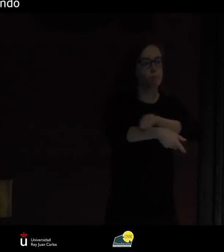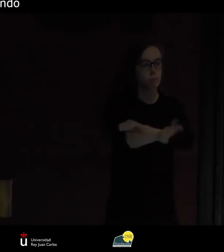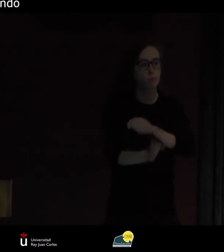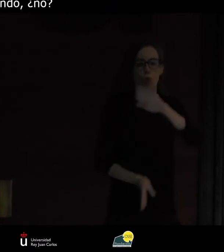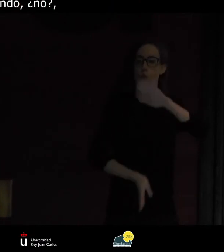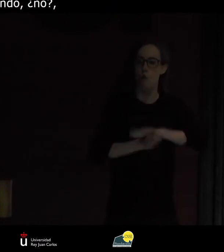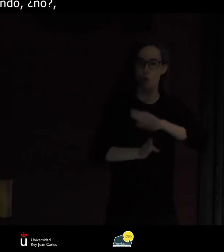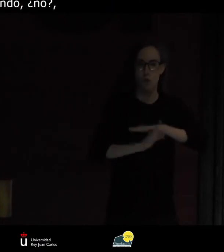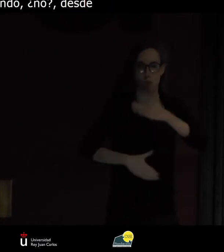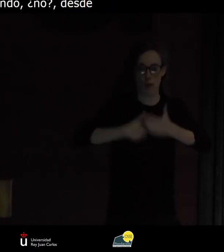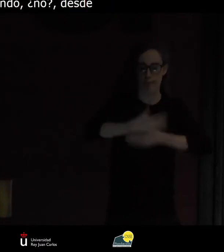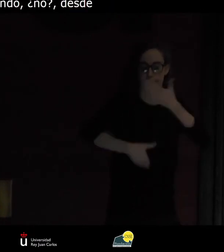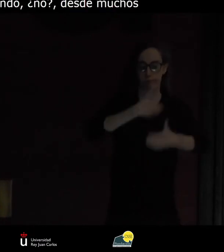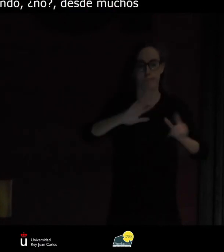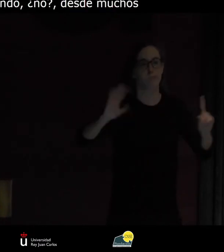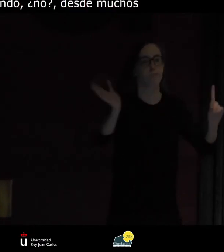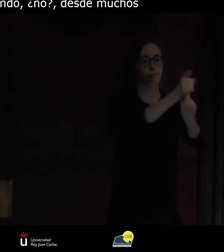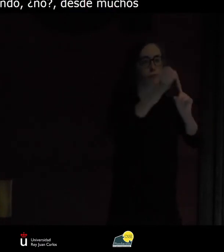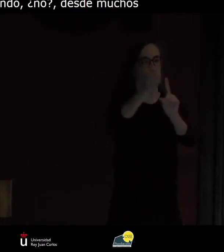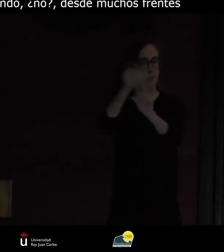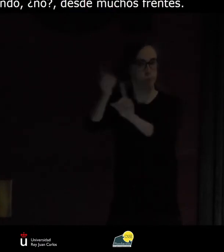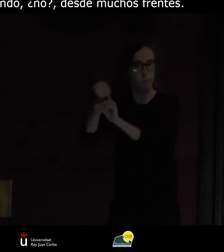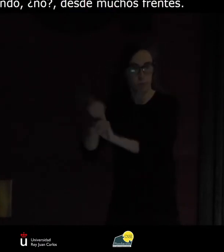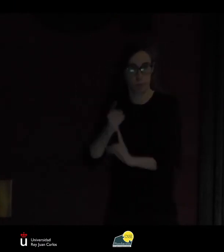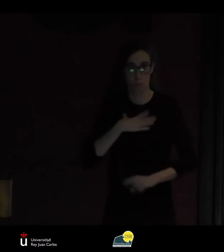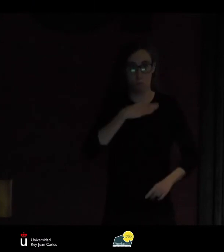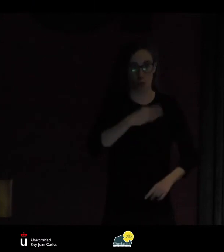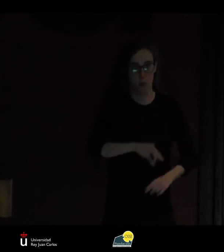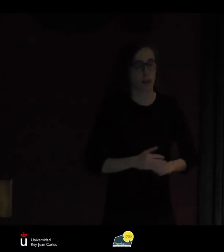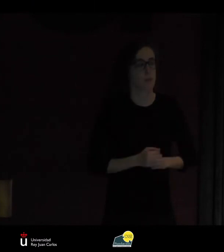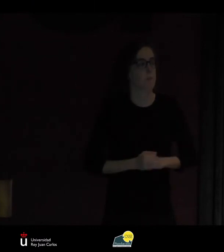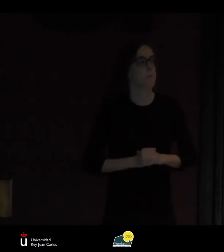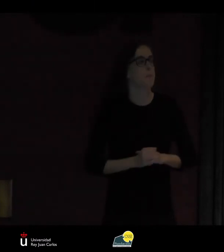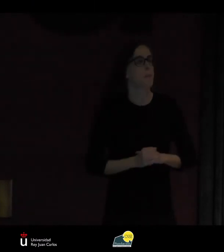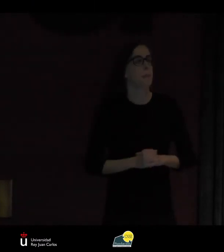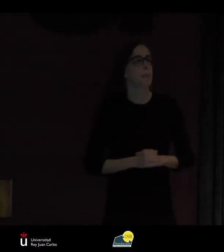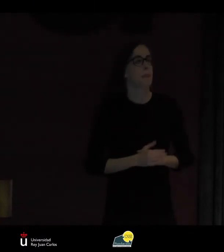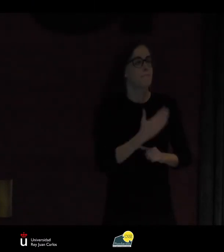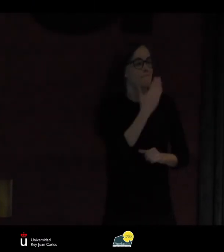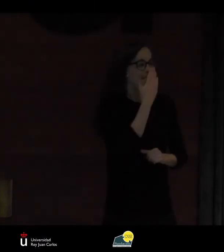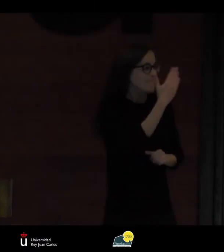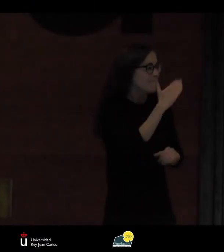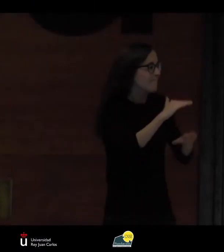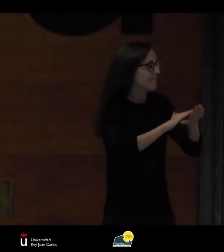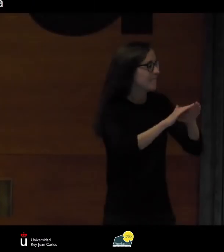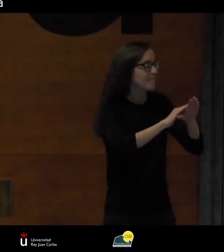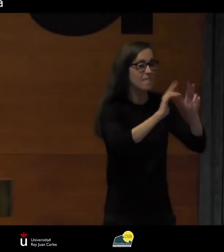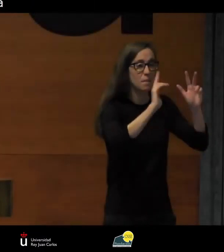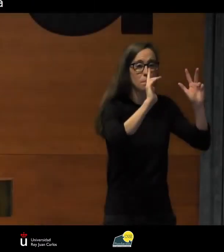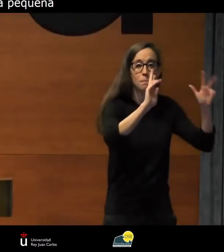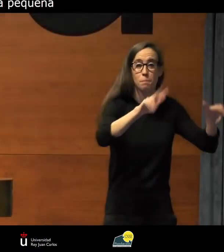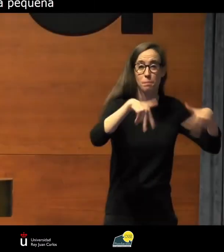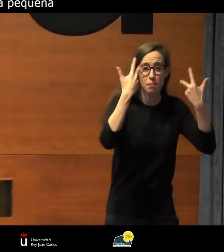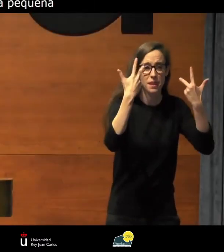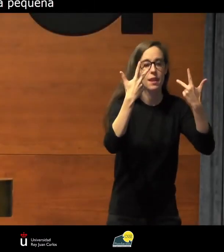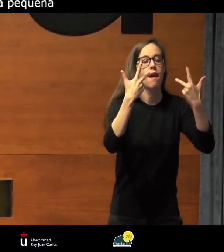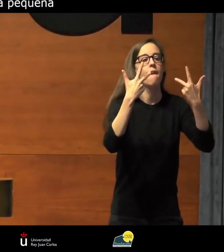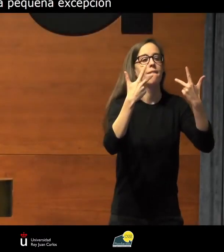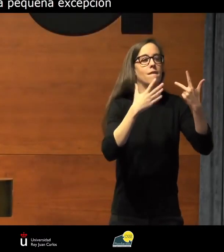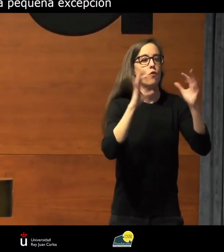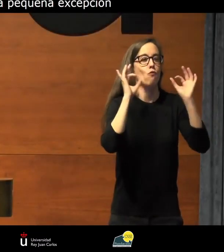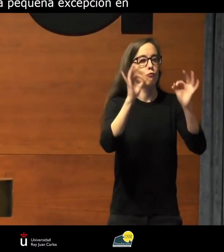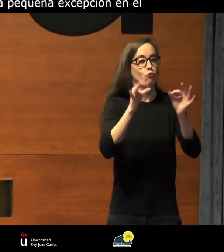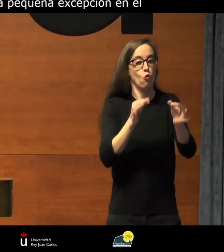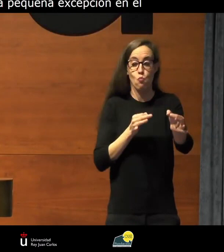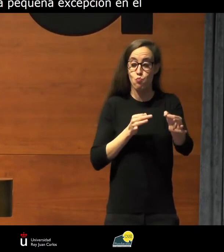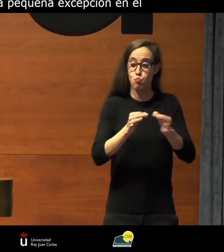frentes. Me van a permitir que haga una pequeña excepción en el